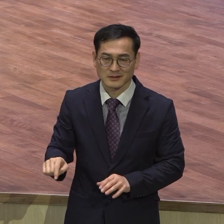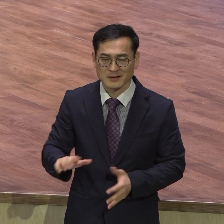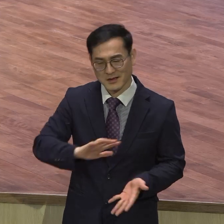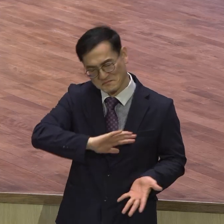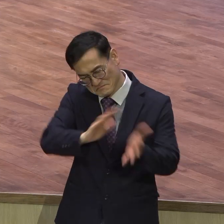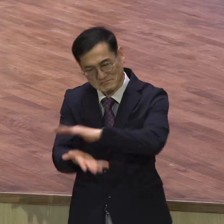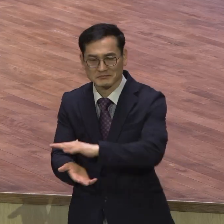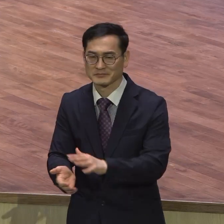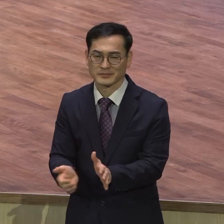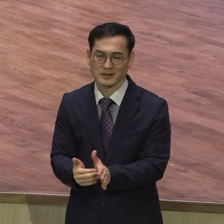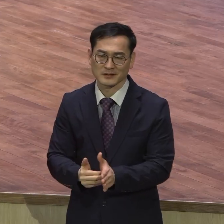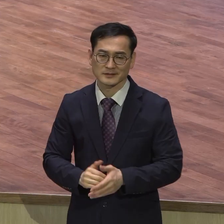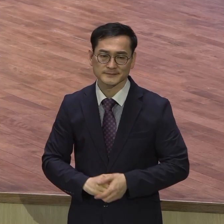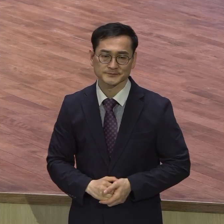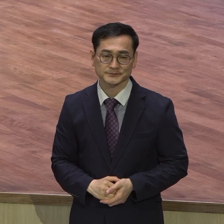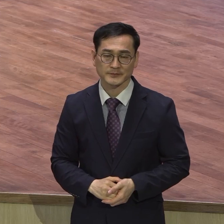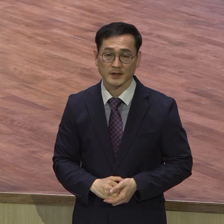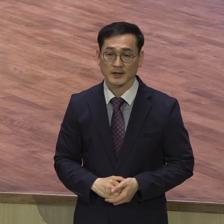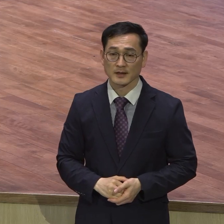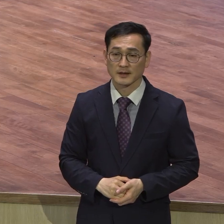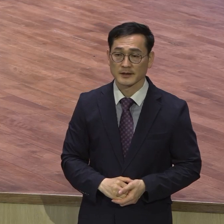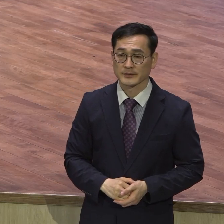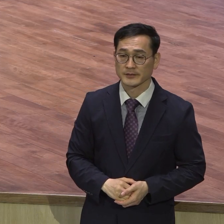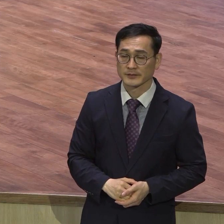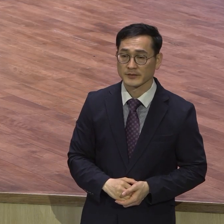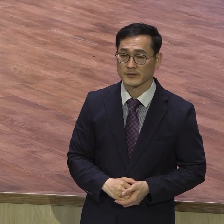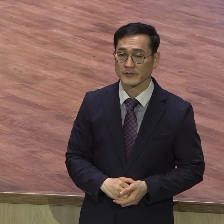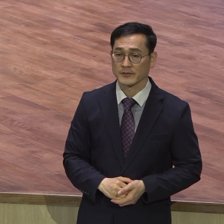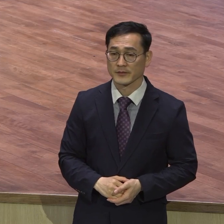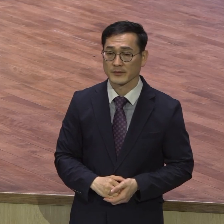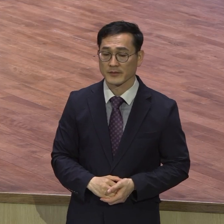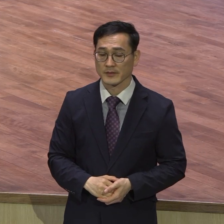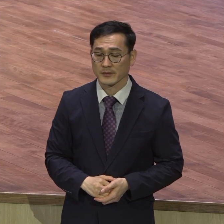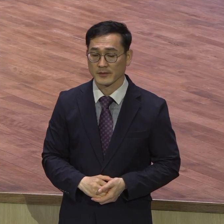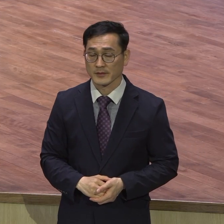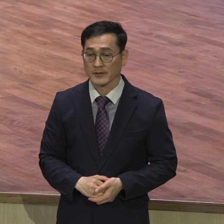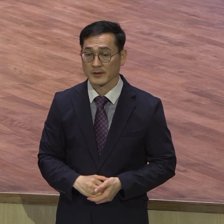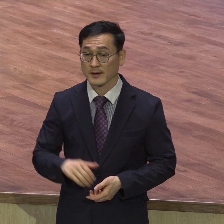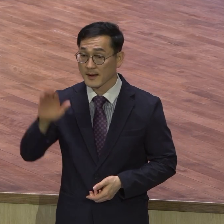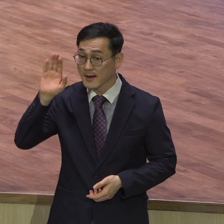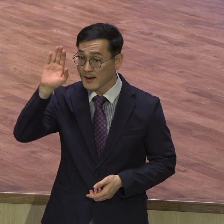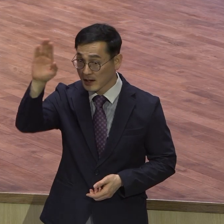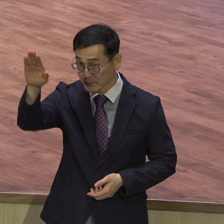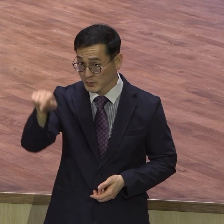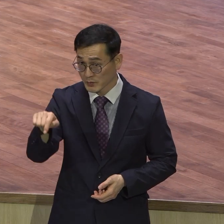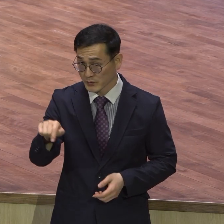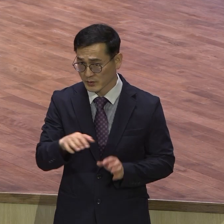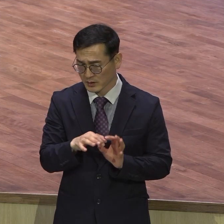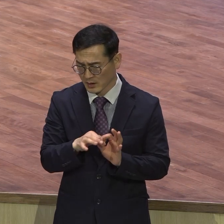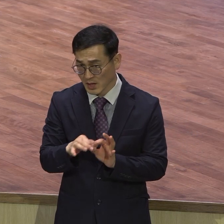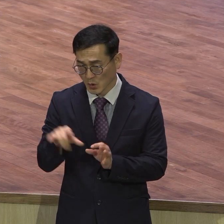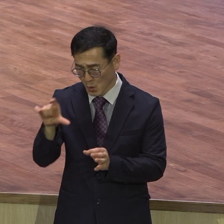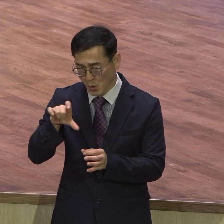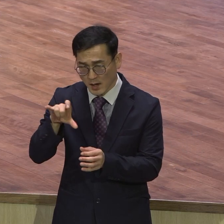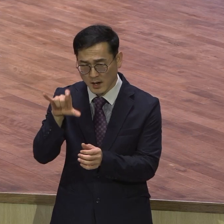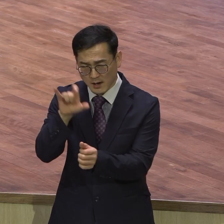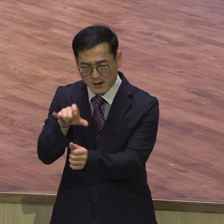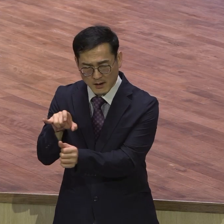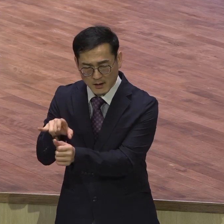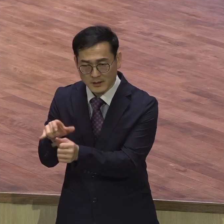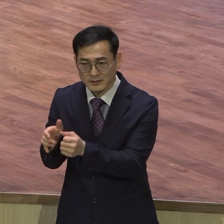그 이후에 이 코로나 이후에 삶은 계속해서 지금 계속해서 영향을 미친다.